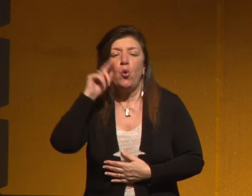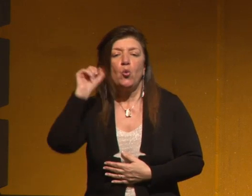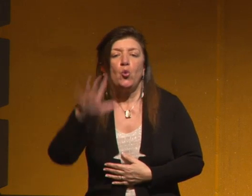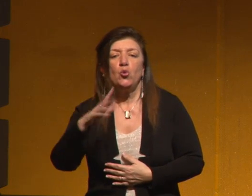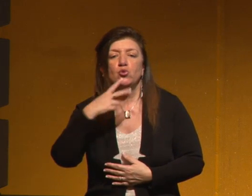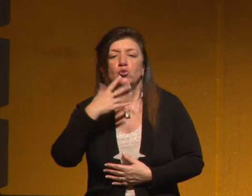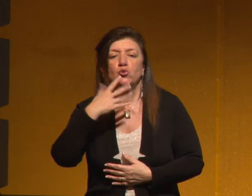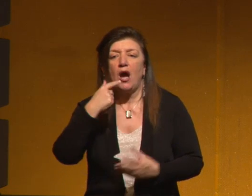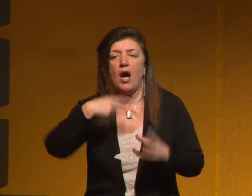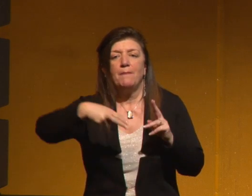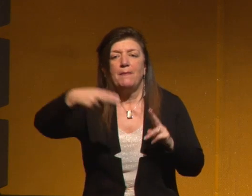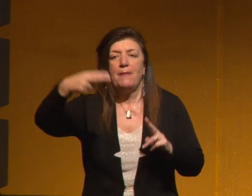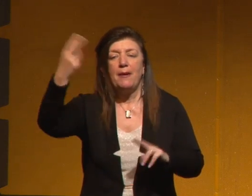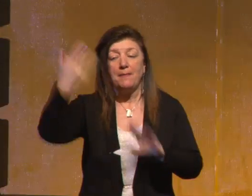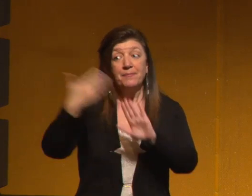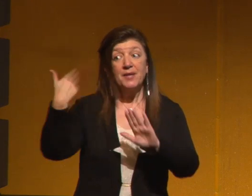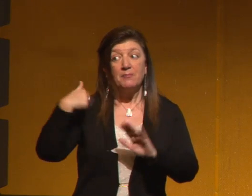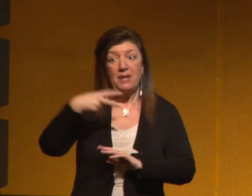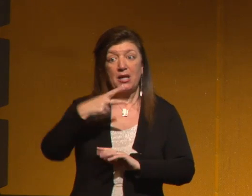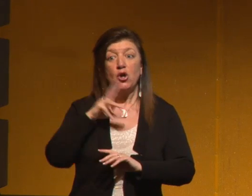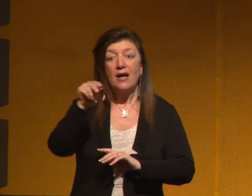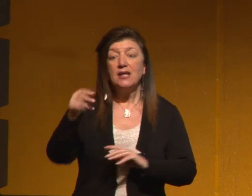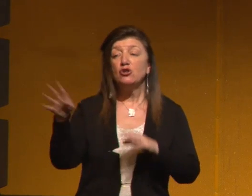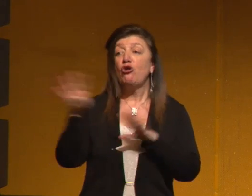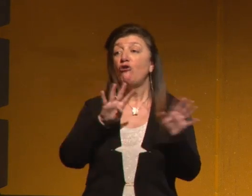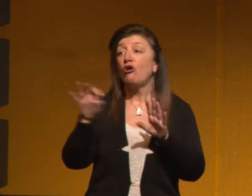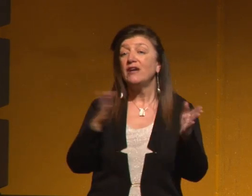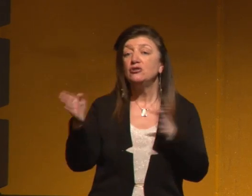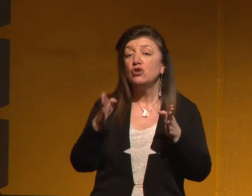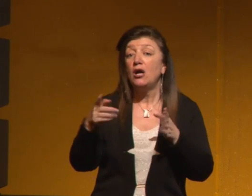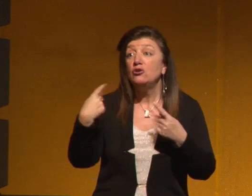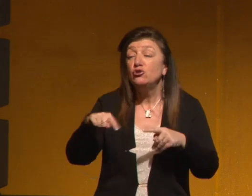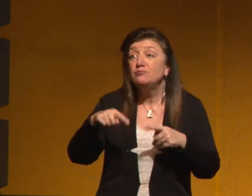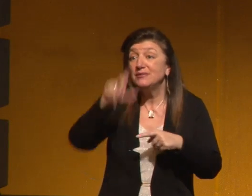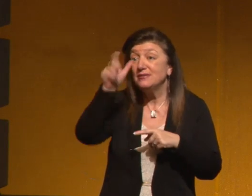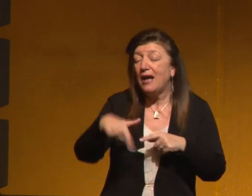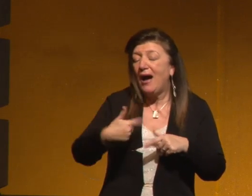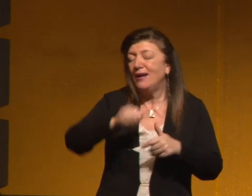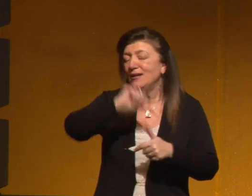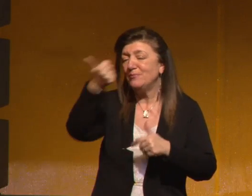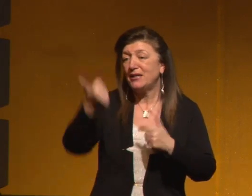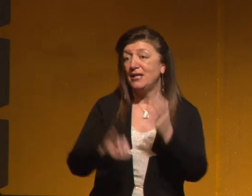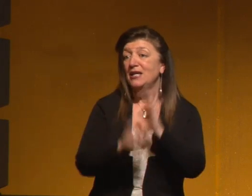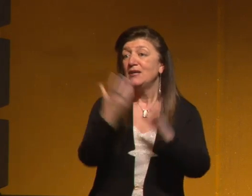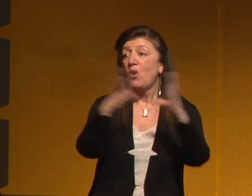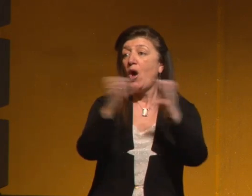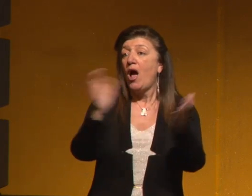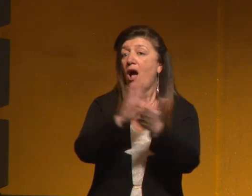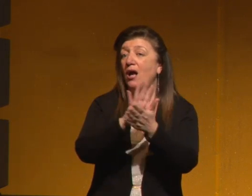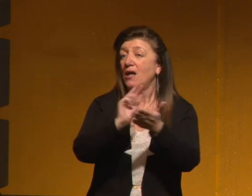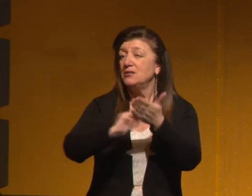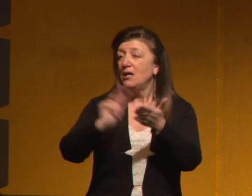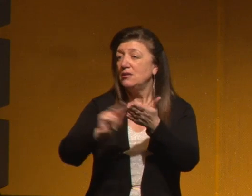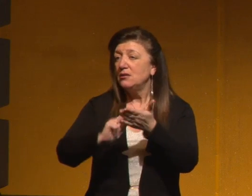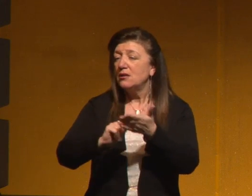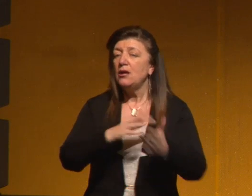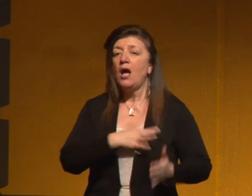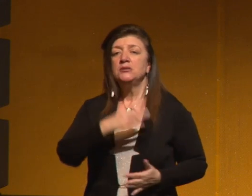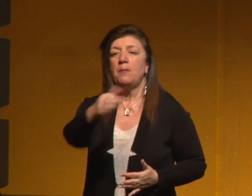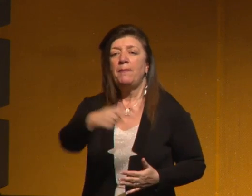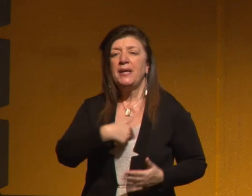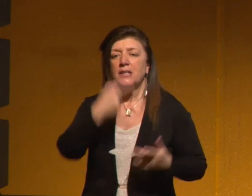novecento lo riservava anche la incolla sono nate alcune tra le maggiori case editrici del nostro paese che hanno contribuito a diffondere valori in uno spirito di trasformare la cultura